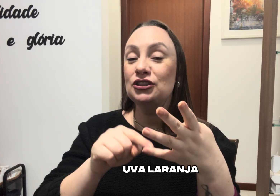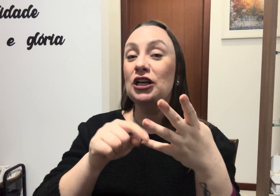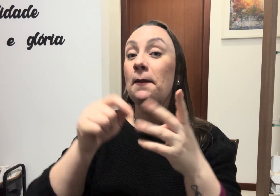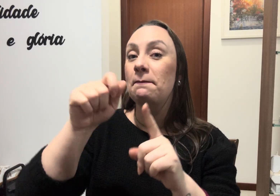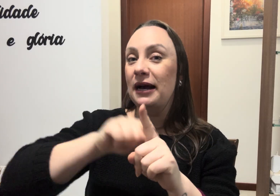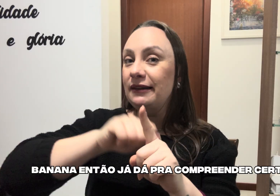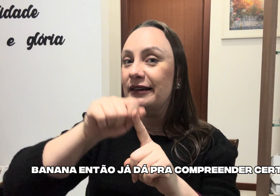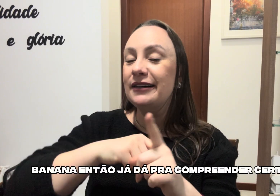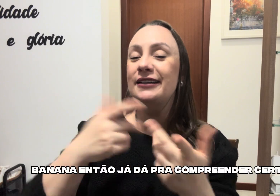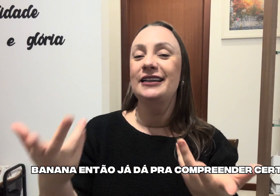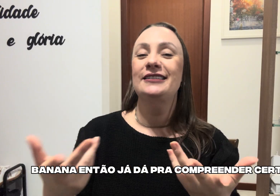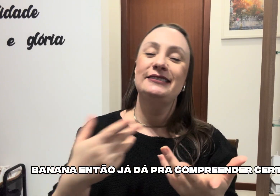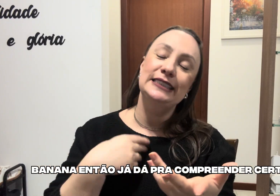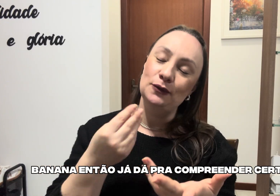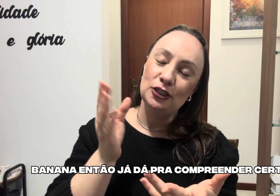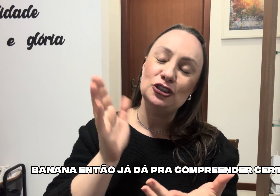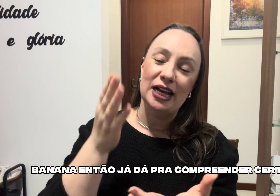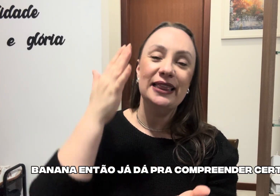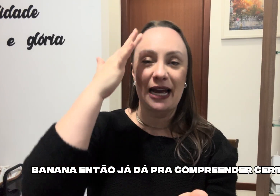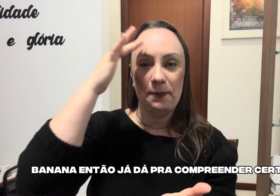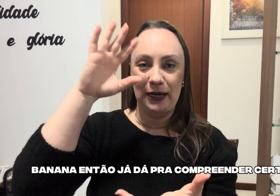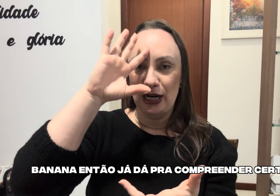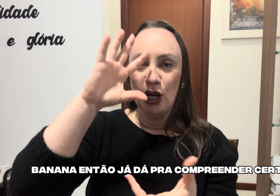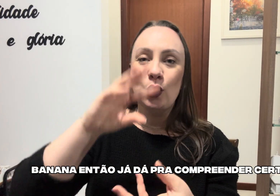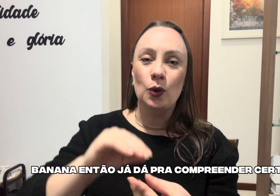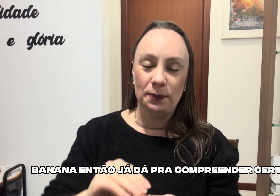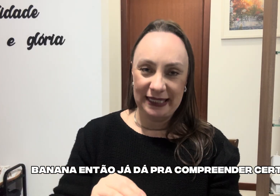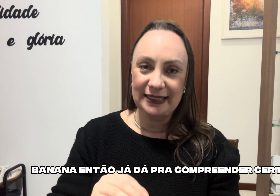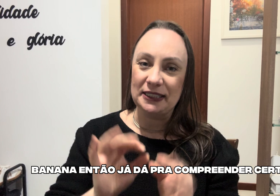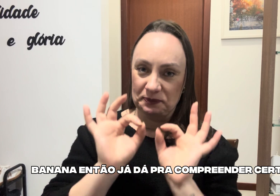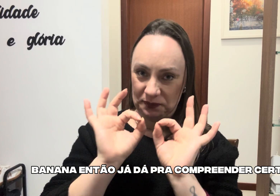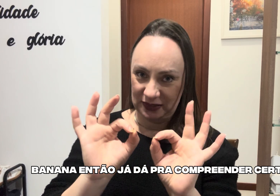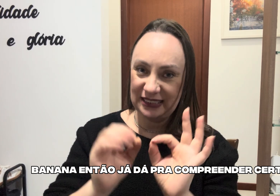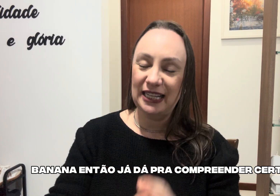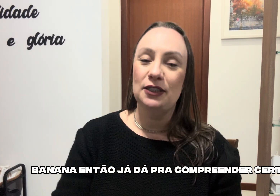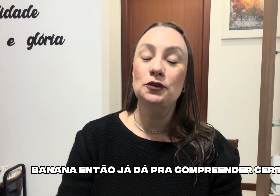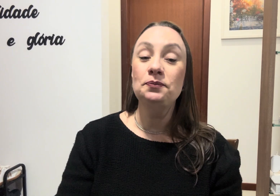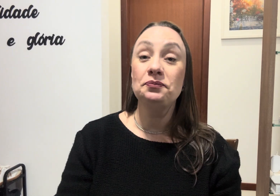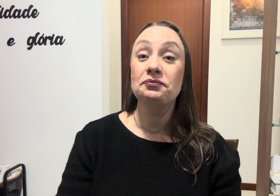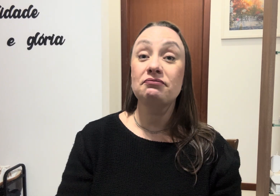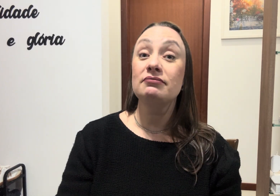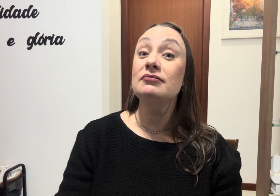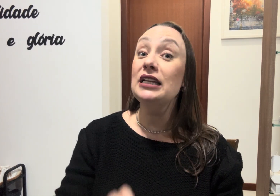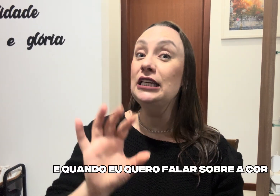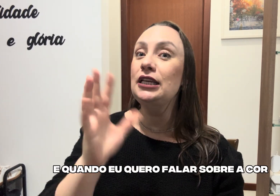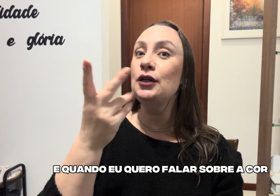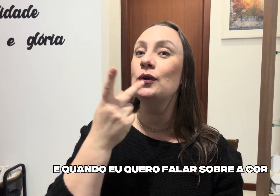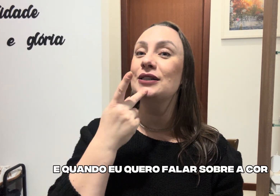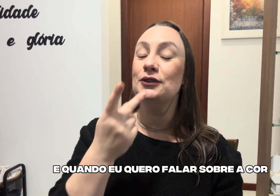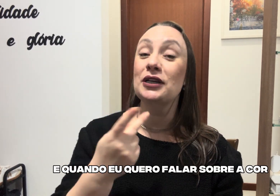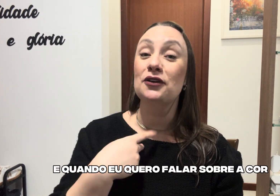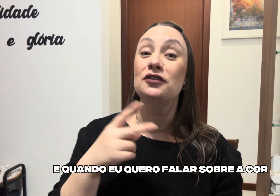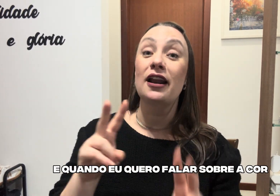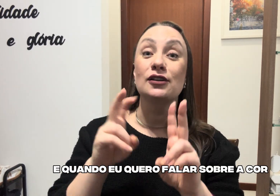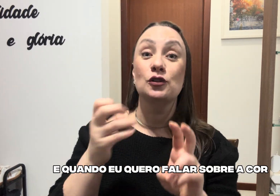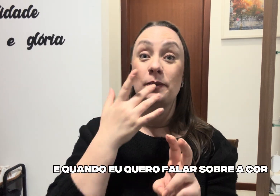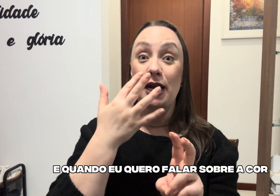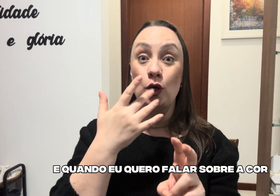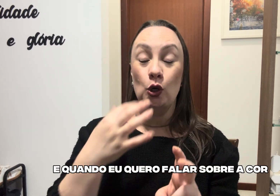laranja, banana. Então, já dá para compreender, certo? E quando eu quero falar sobre a